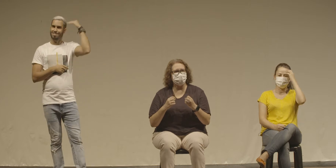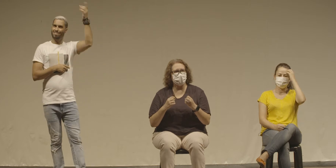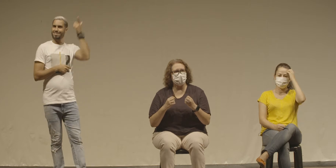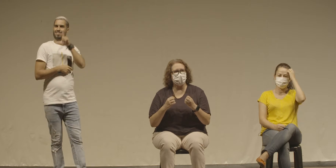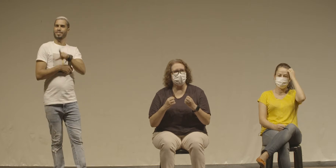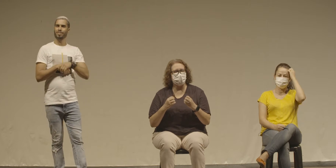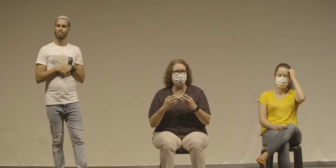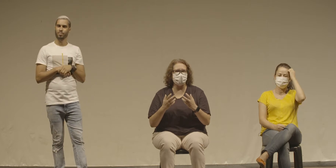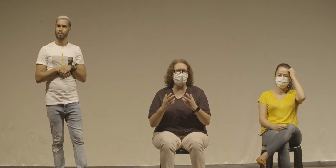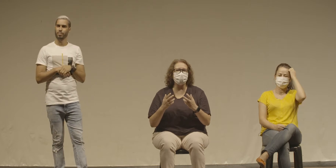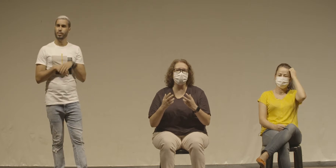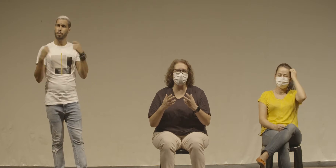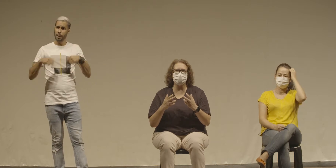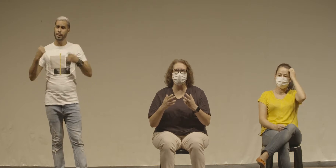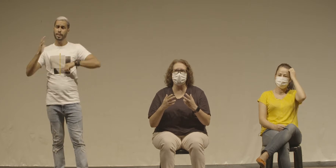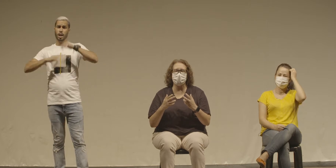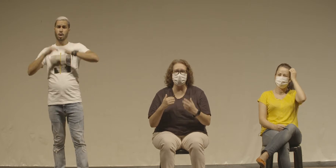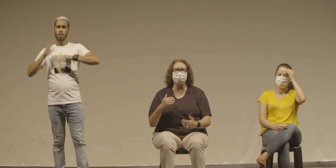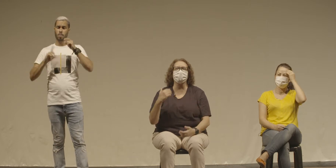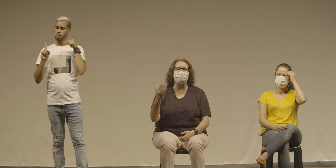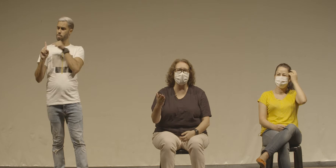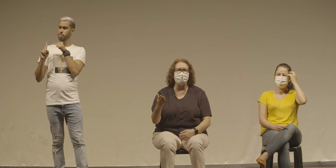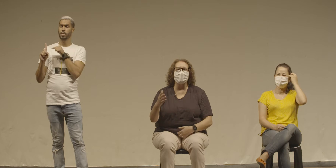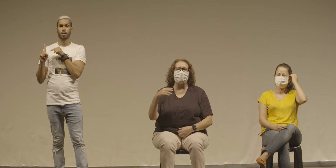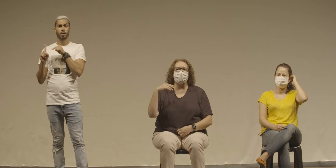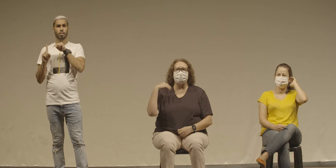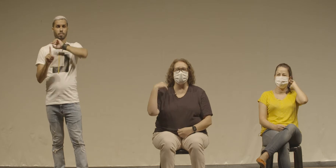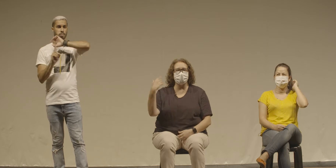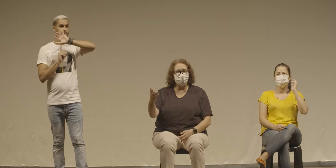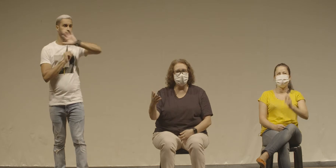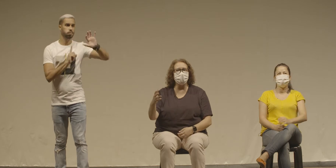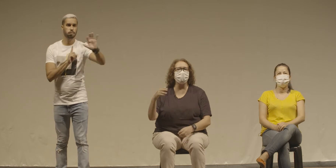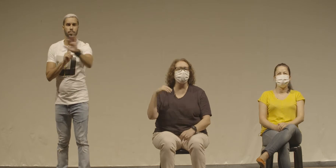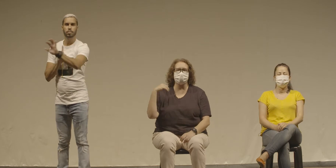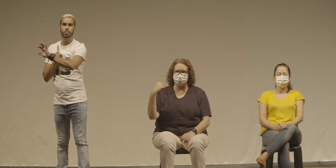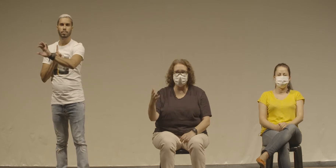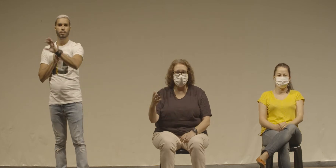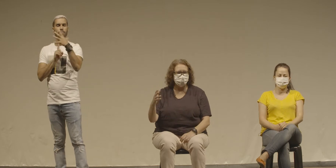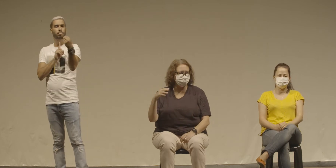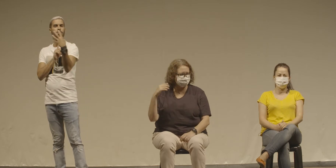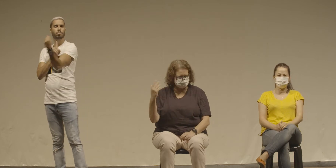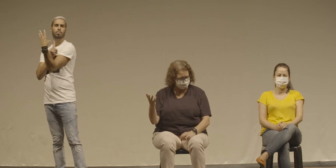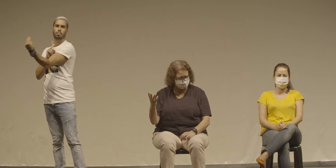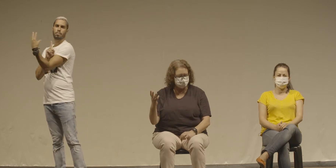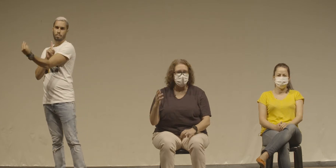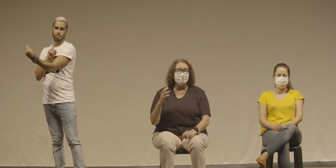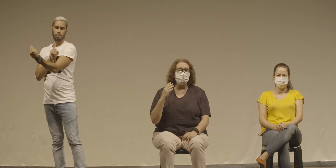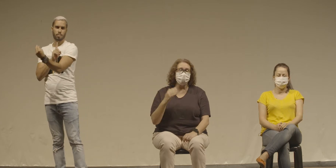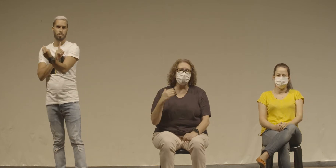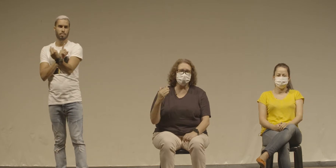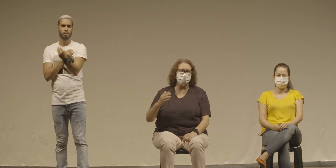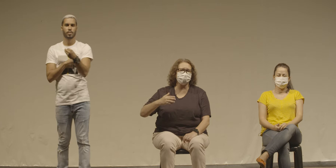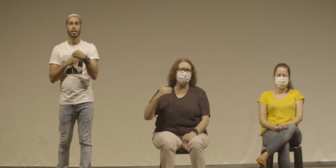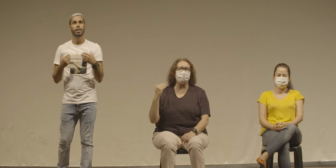uma possibilidade de realmente tocar o público, os torcedores e etc.